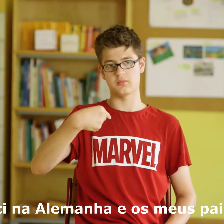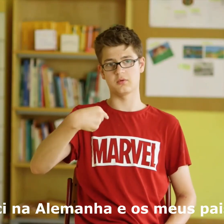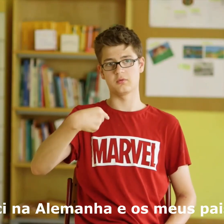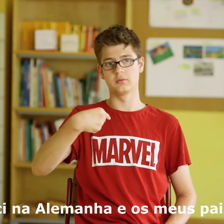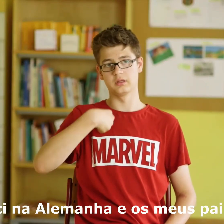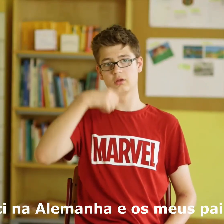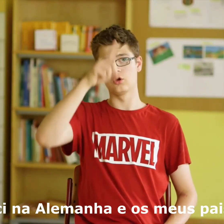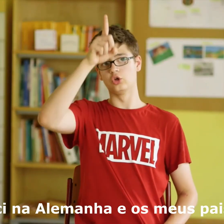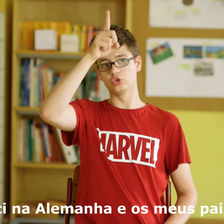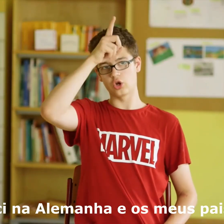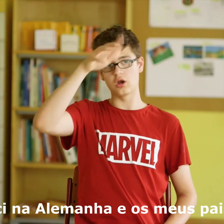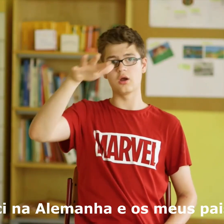Eu nasci na Alemanha.